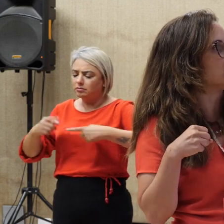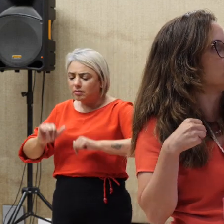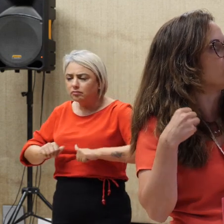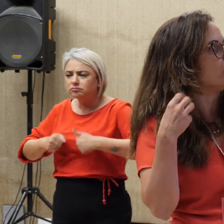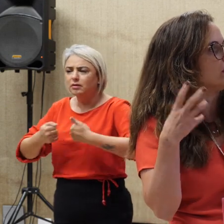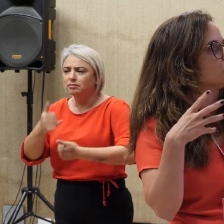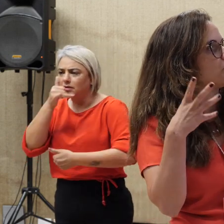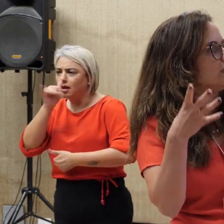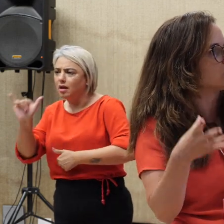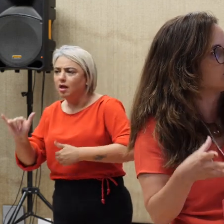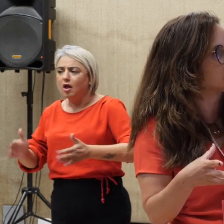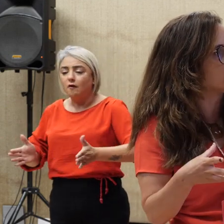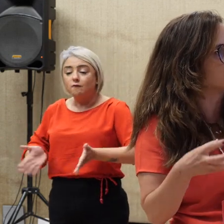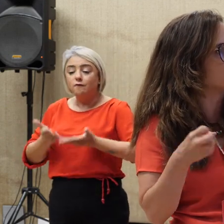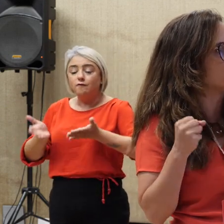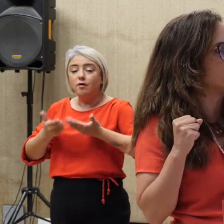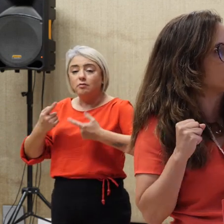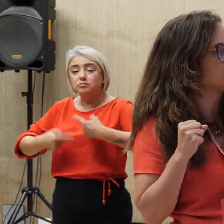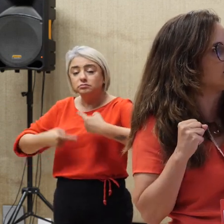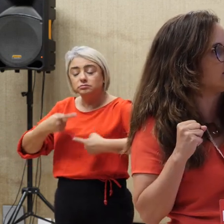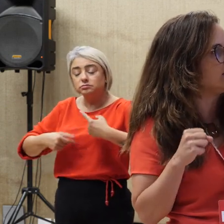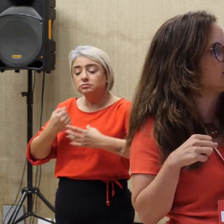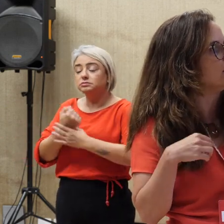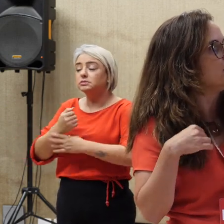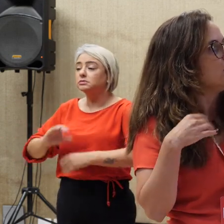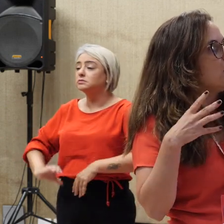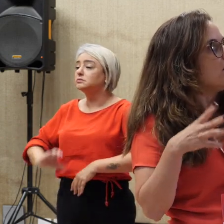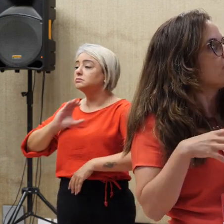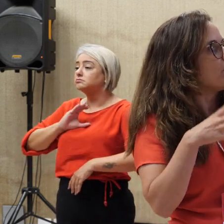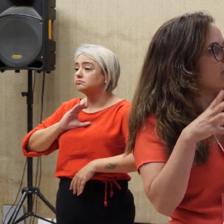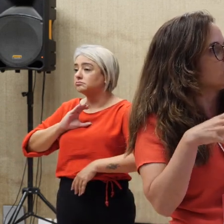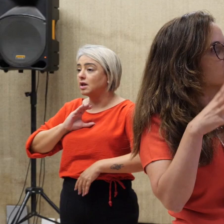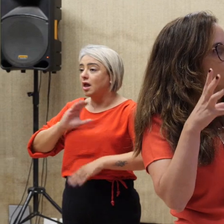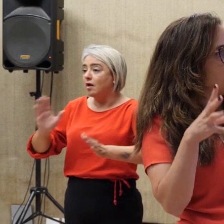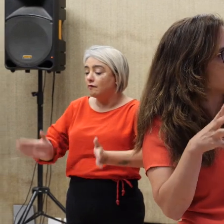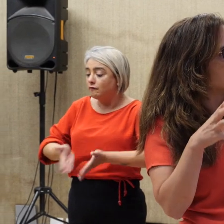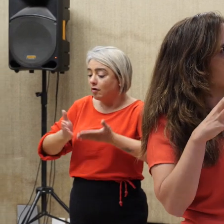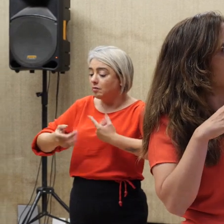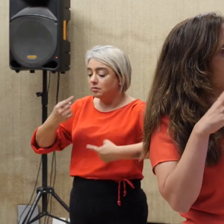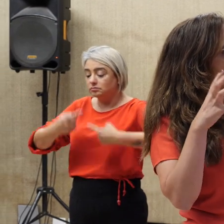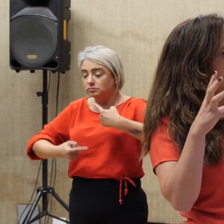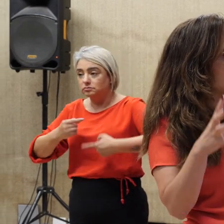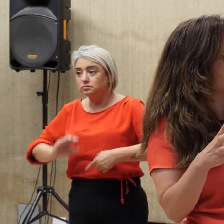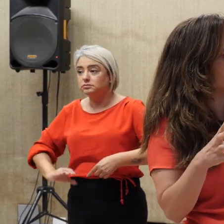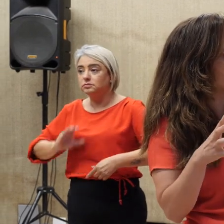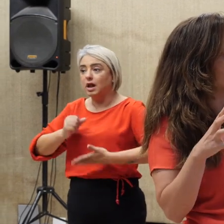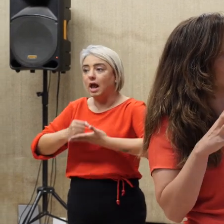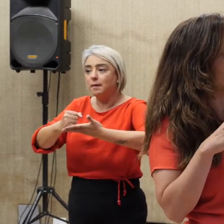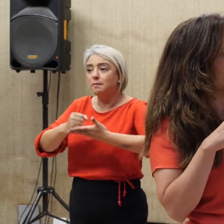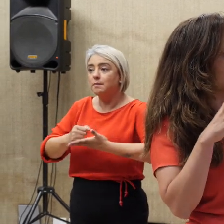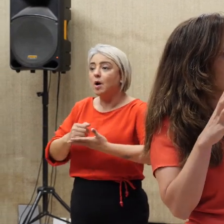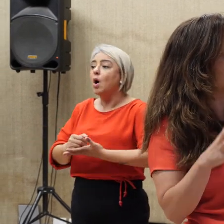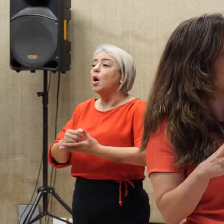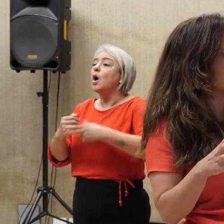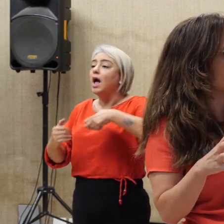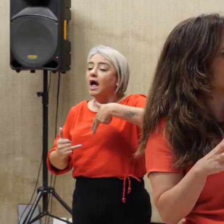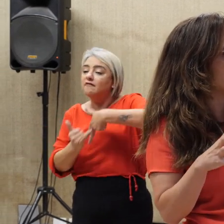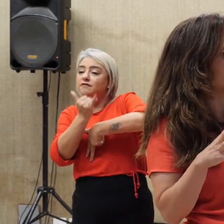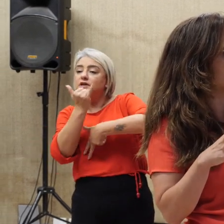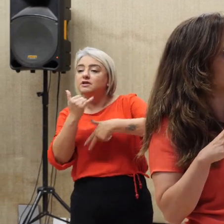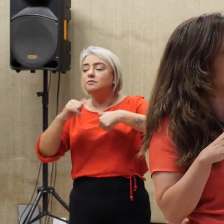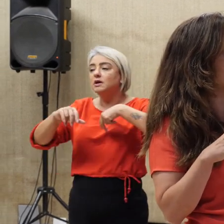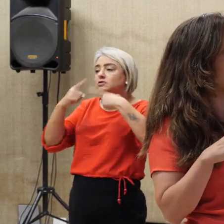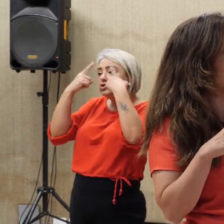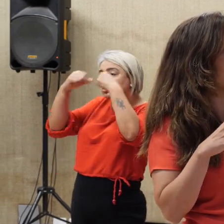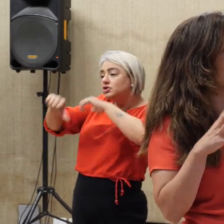à prevenção, fomento de políticas de segurança pública com cidadania, fomenta as políticas de cidadania, apoia as vítimas de criminalidade, combate